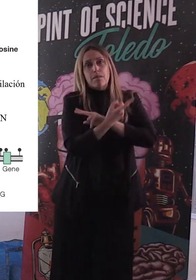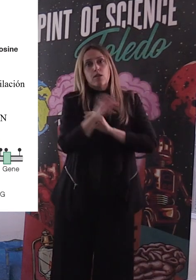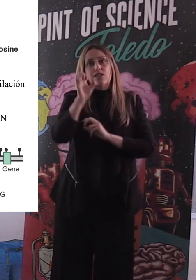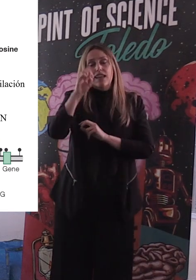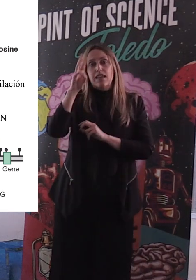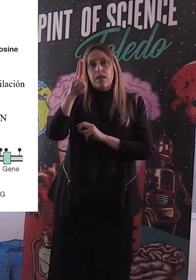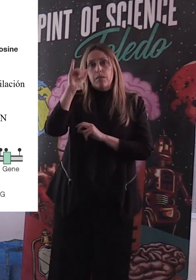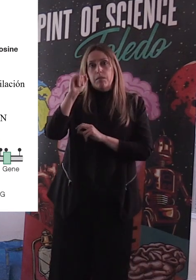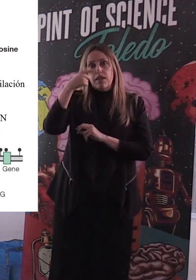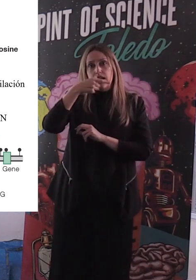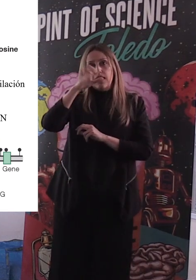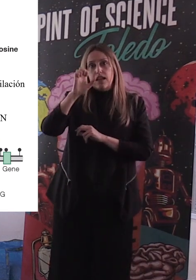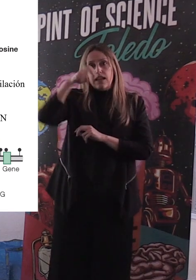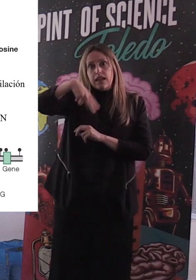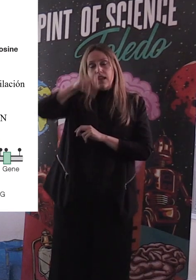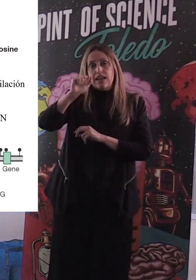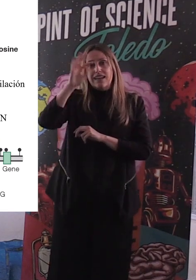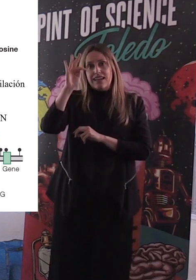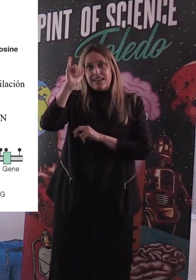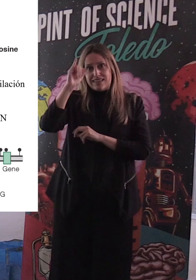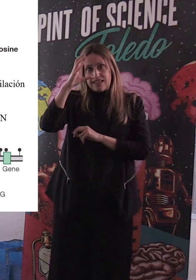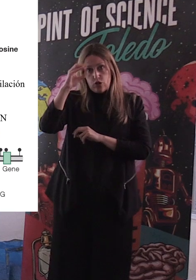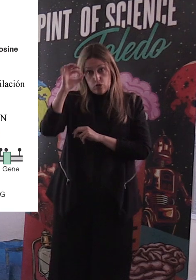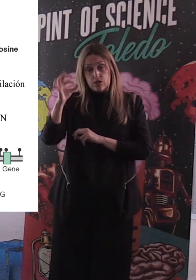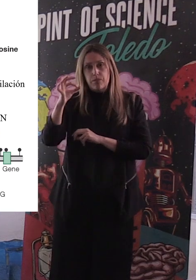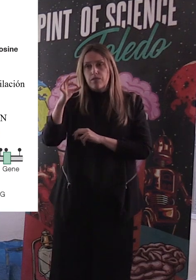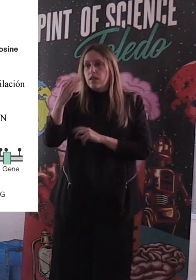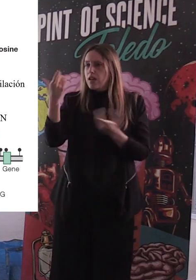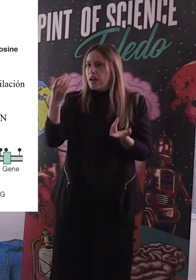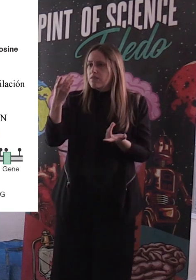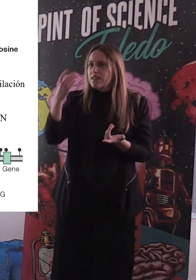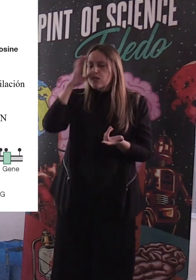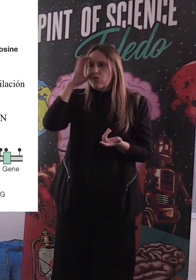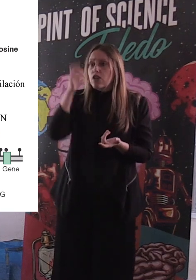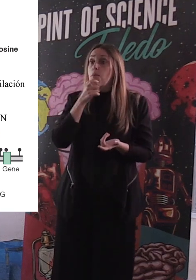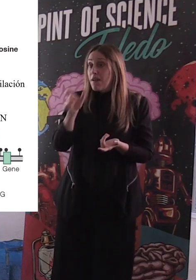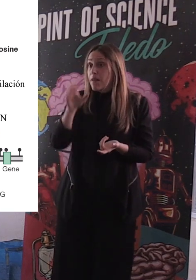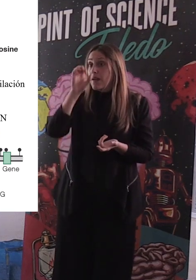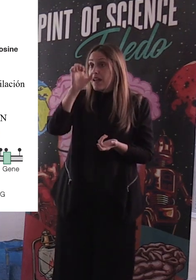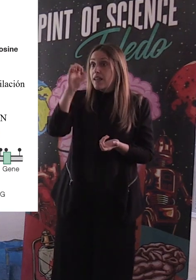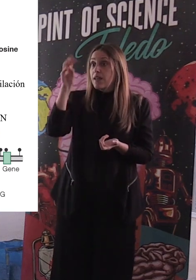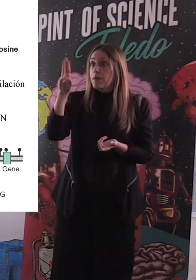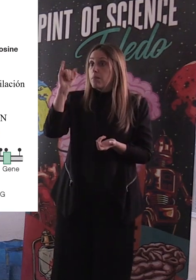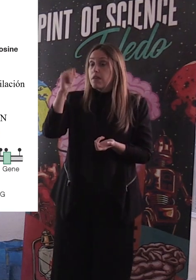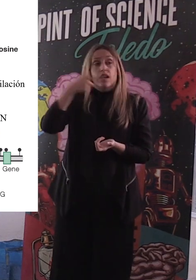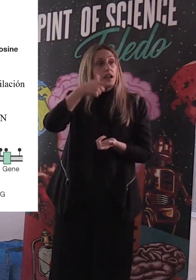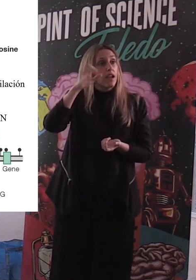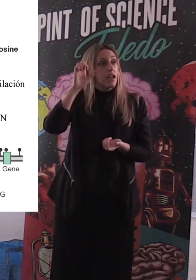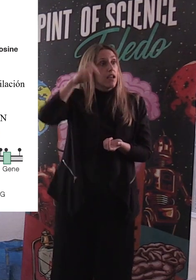epigenéticos. ¿Habéis oído, ¿no?, la palabra epigenética? Supongo,